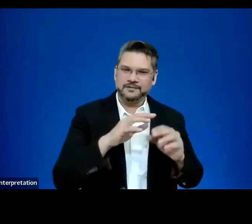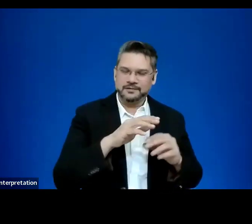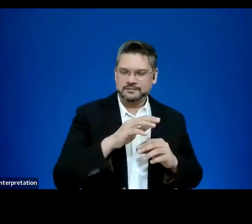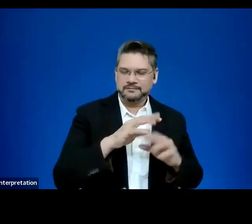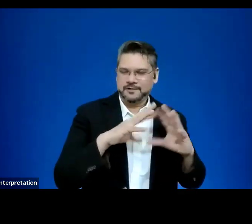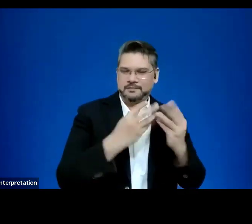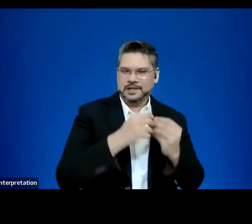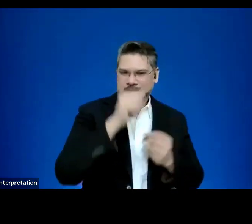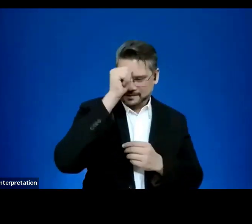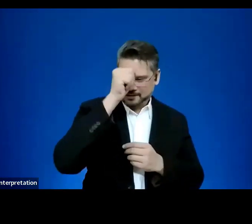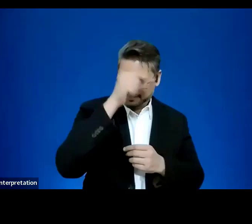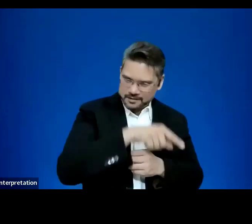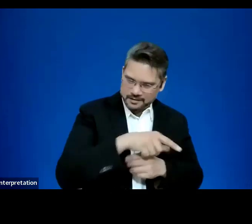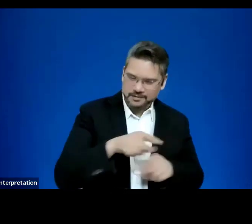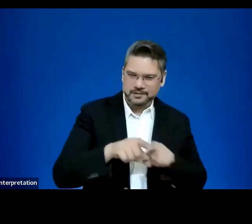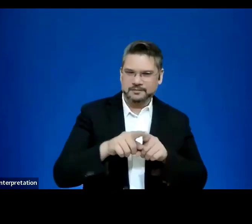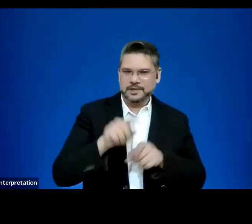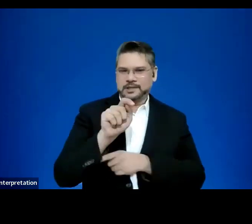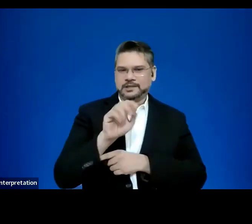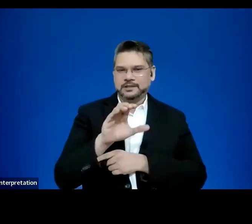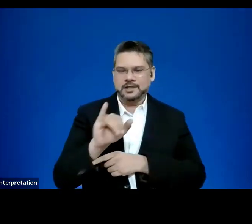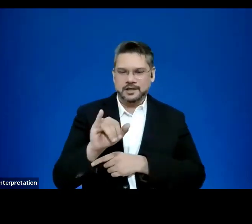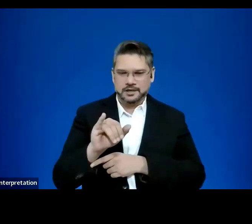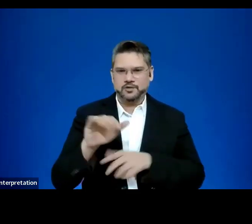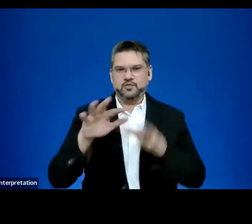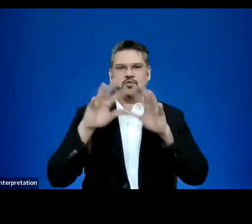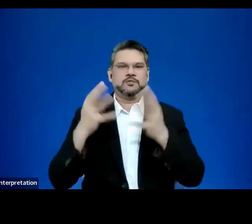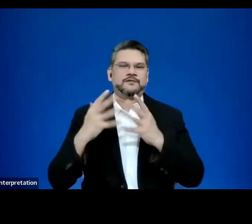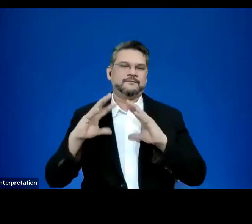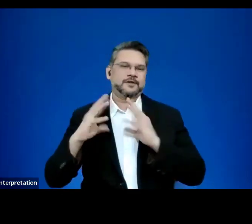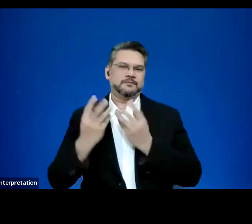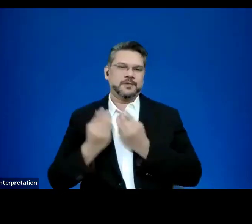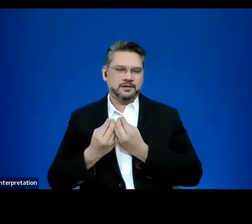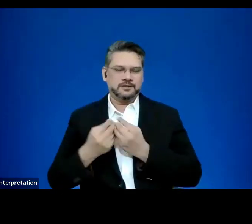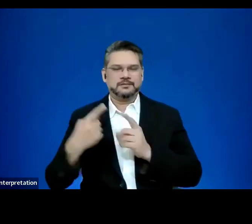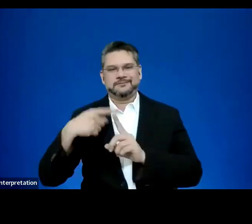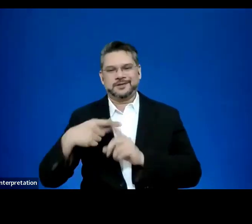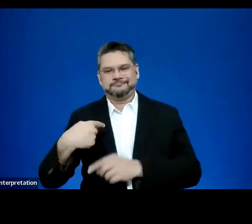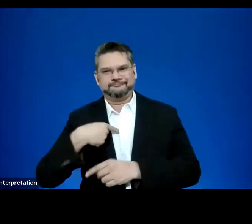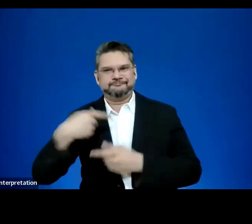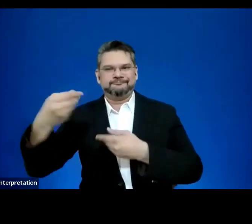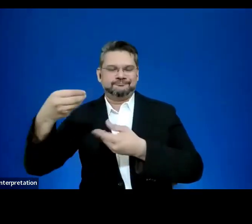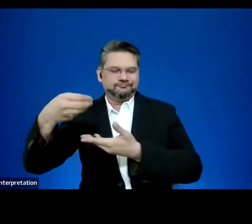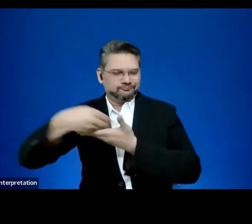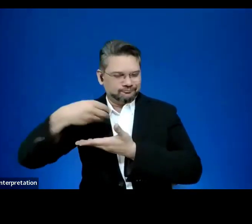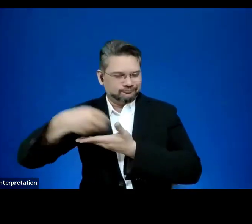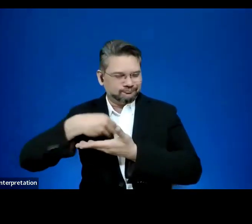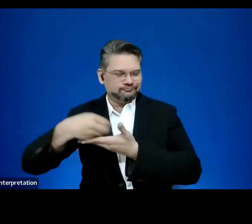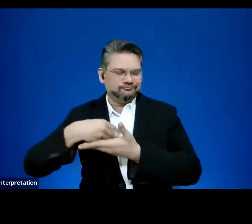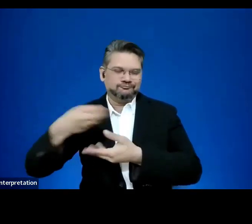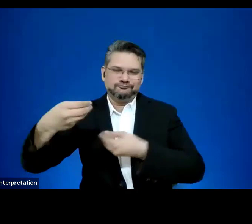而且我也把我们的 Bhargavi 在印度的家人们，